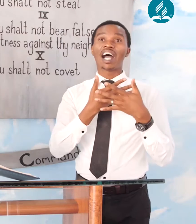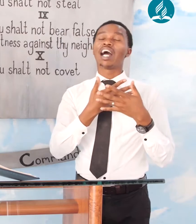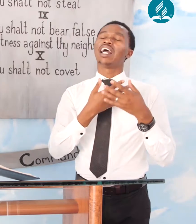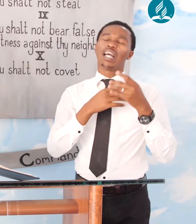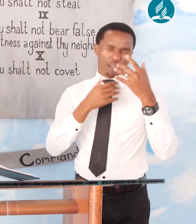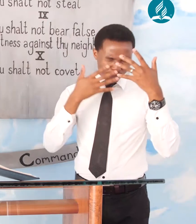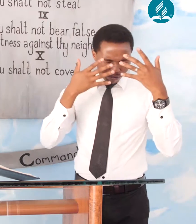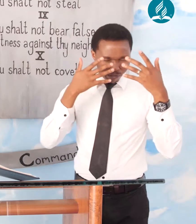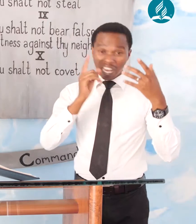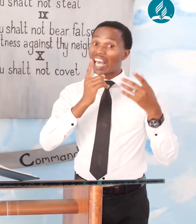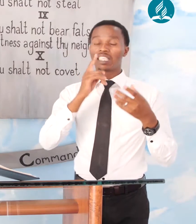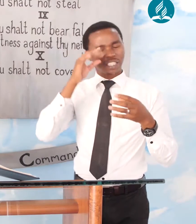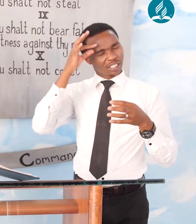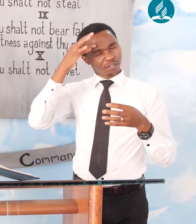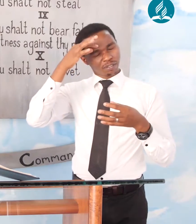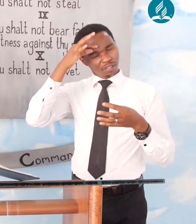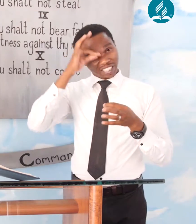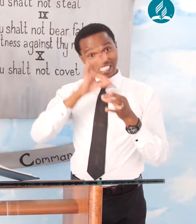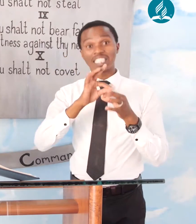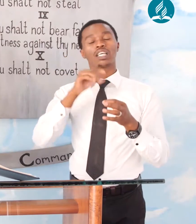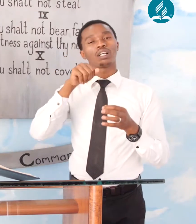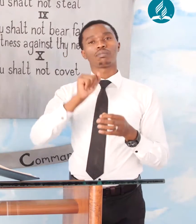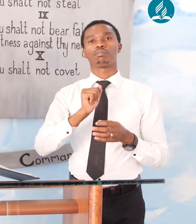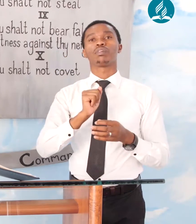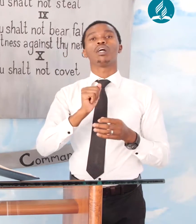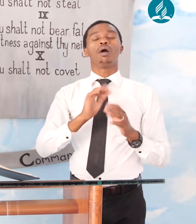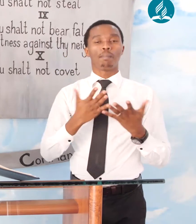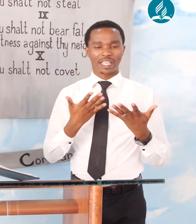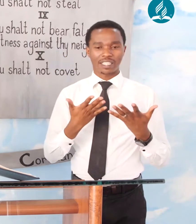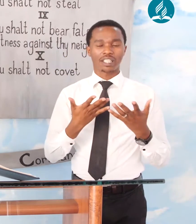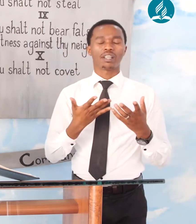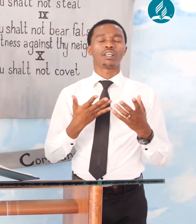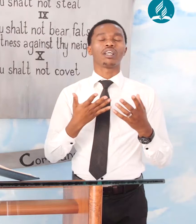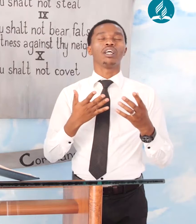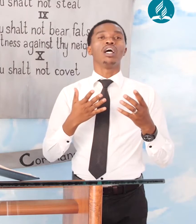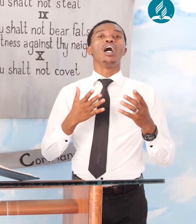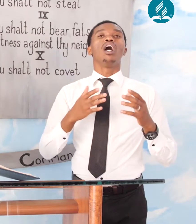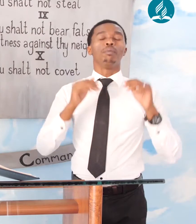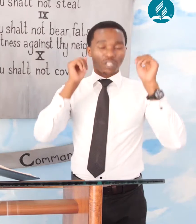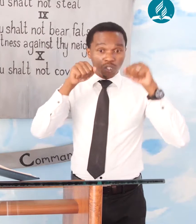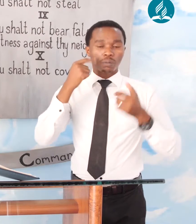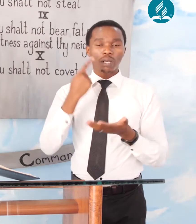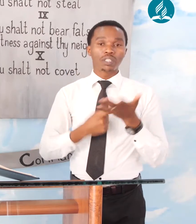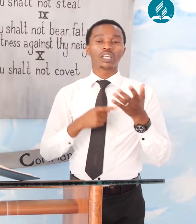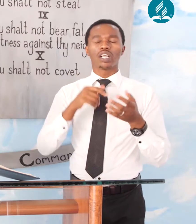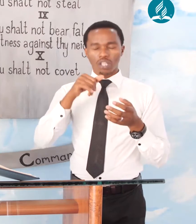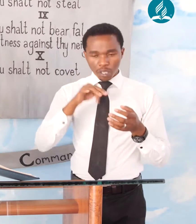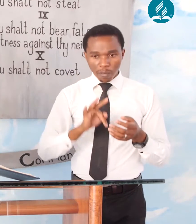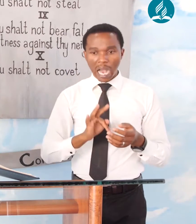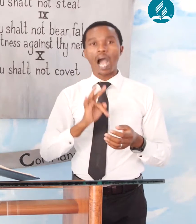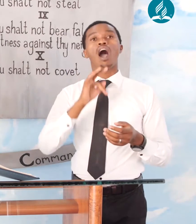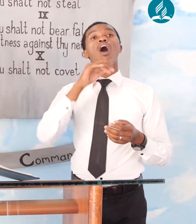yavuga ati mbese bishoboka bite yuko umuntu umeze nka